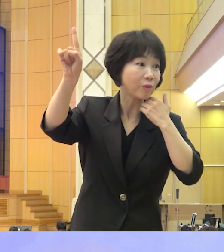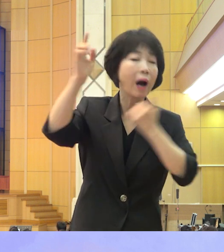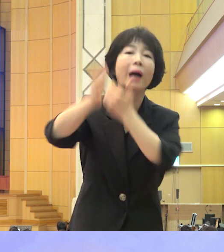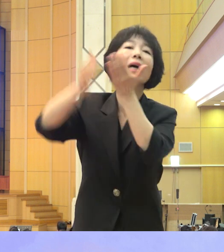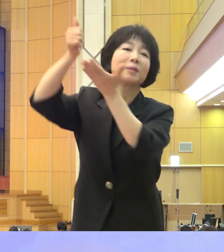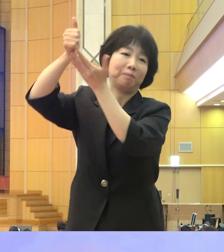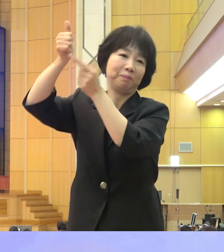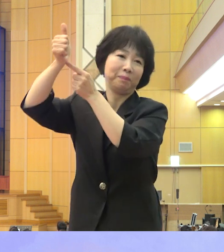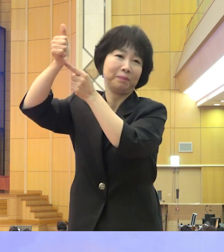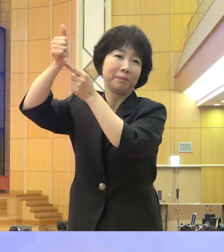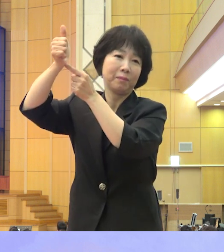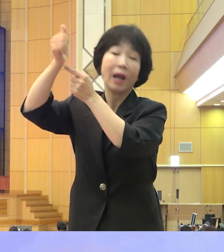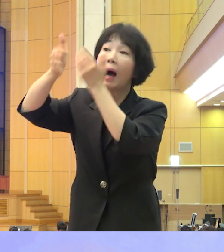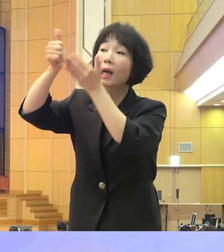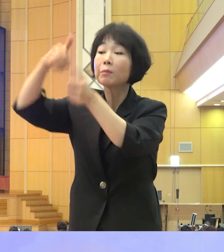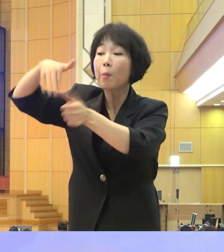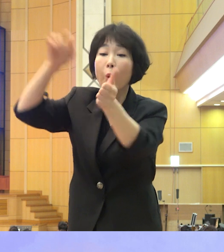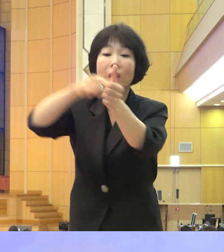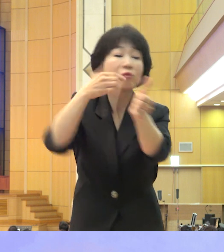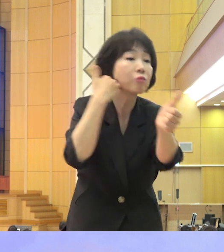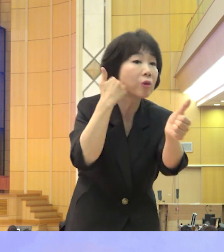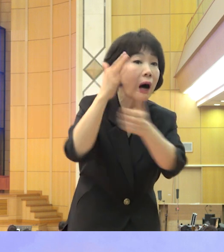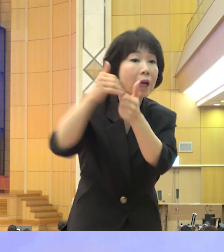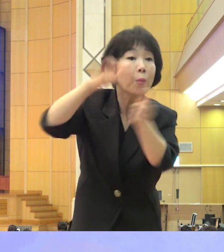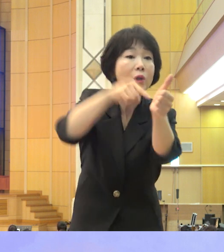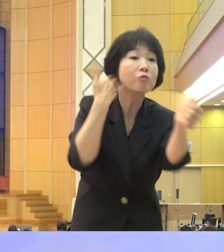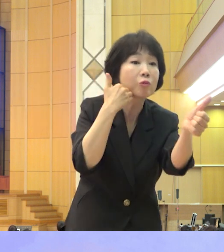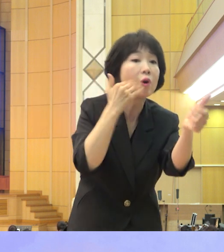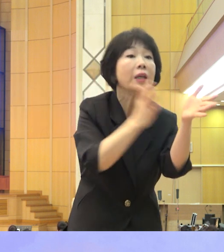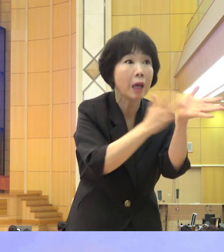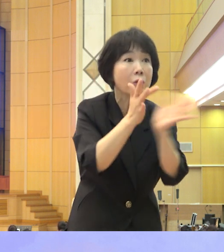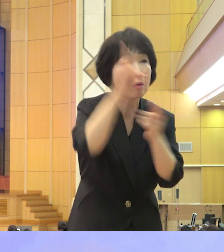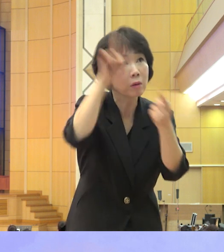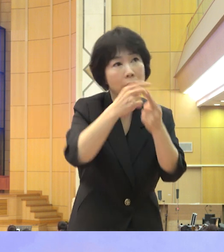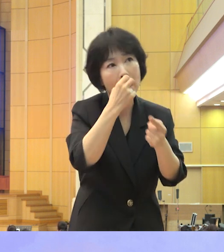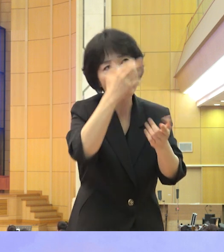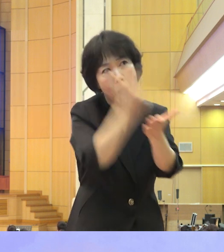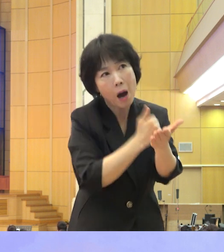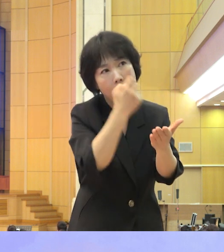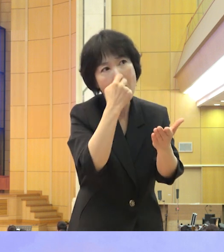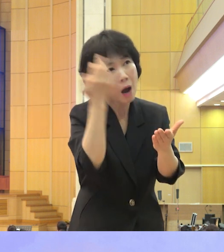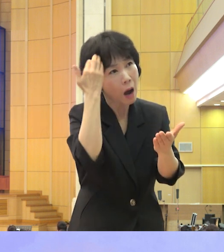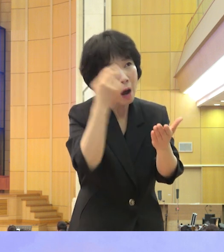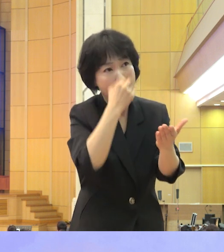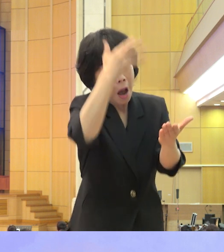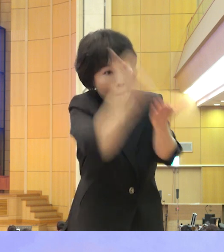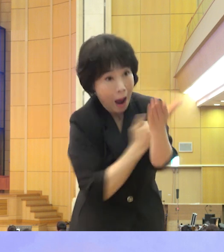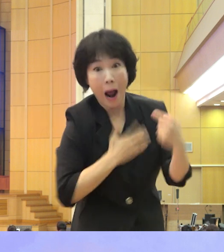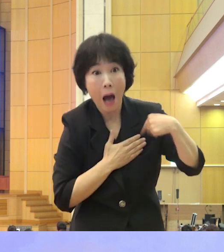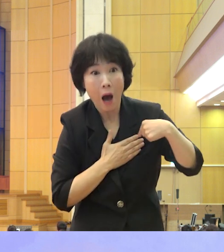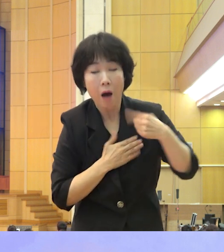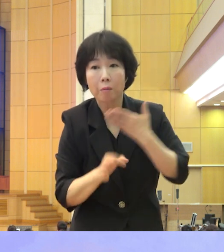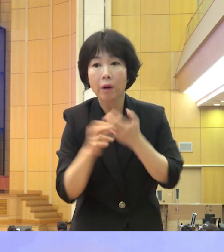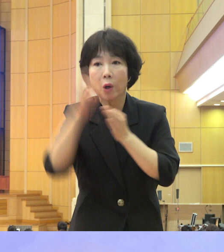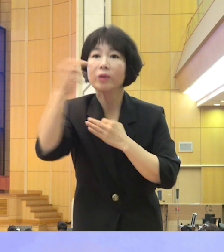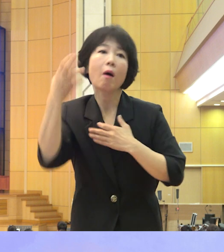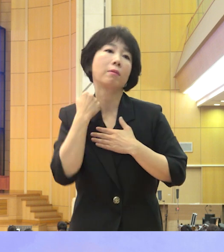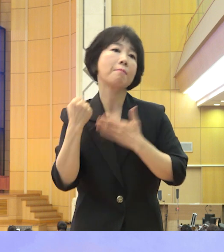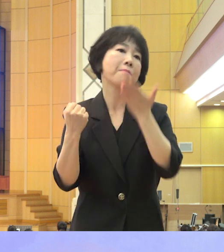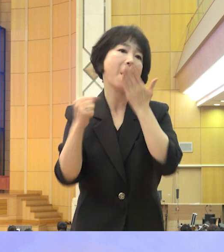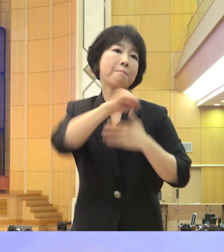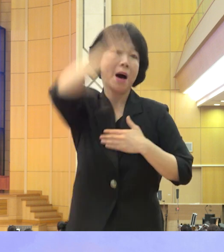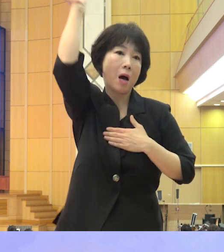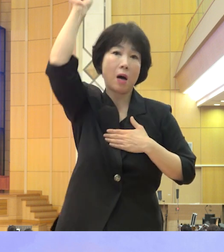그의 보내신 자 예수 그리스도를 아는 것이다. 무대뽀로 믿는다고 하는 것이 아니라 알고